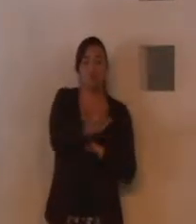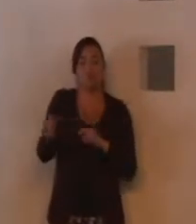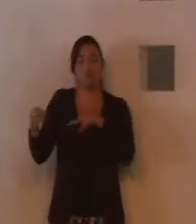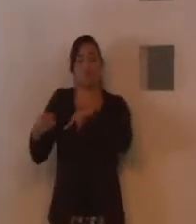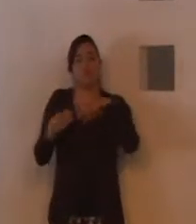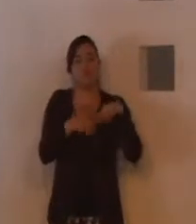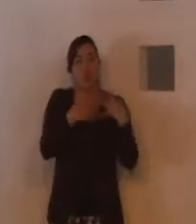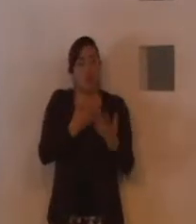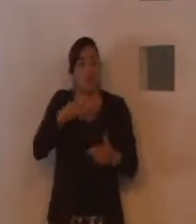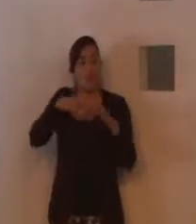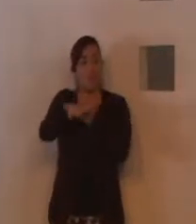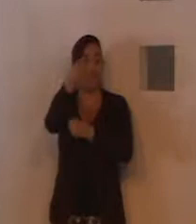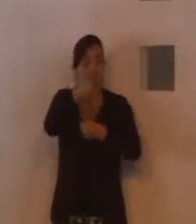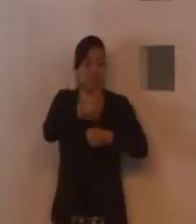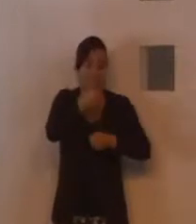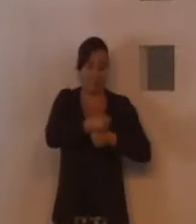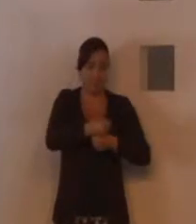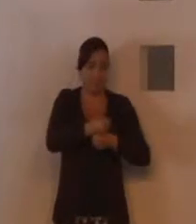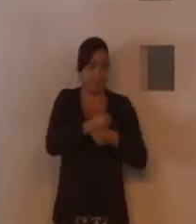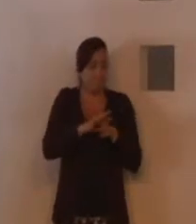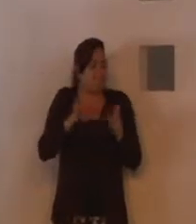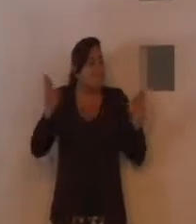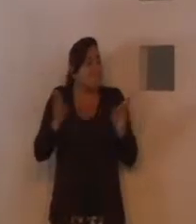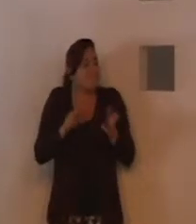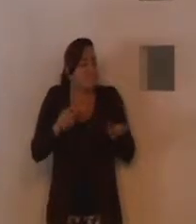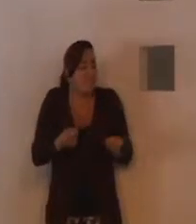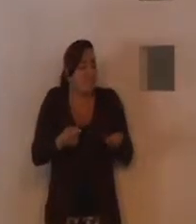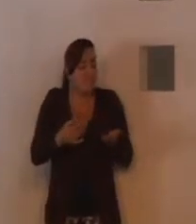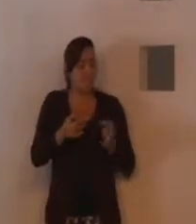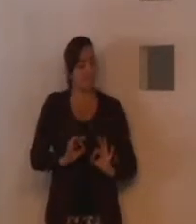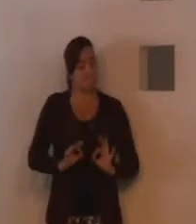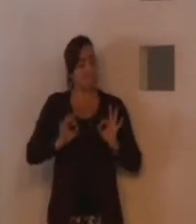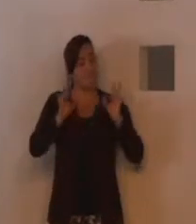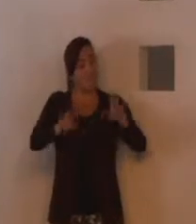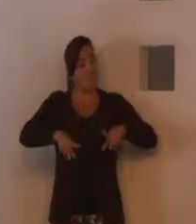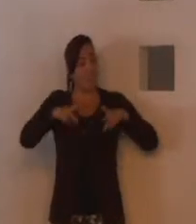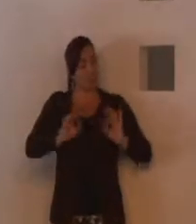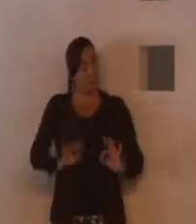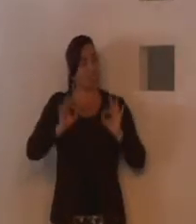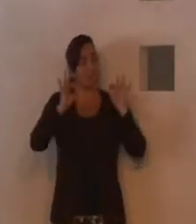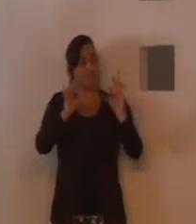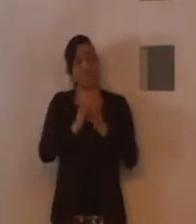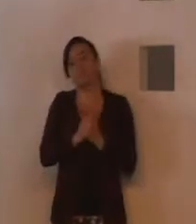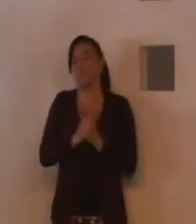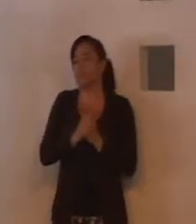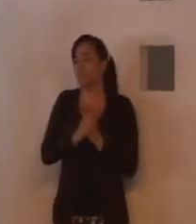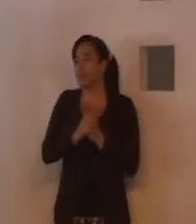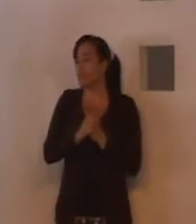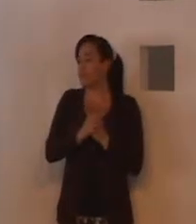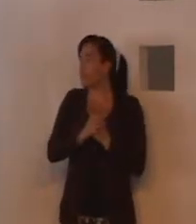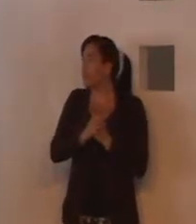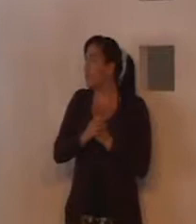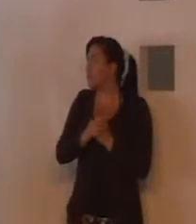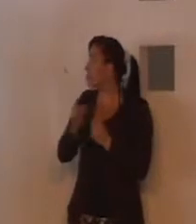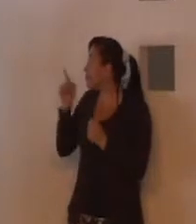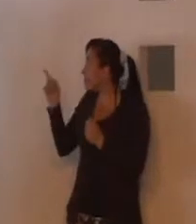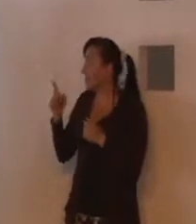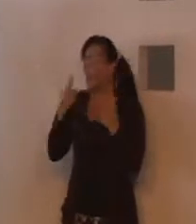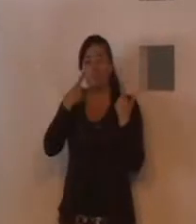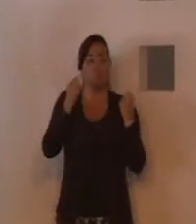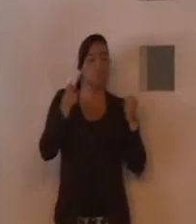educativas y el derecho al empleo. En resumen, a tener un buen nivel de calidad de vida. Digamos, esa es